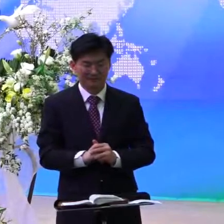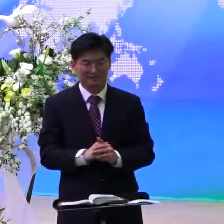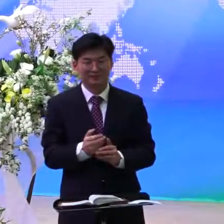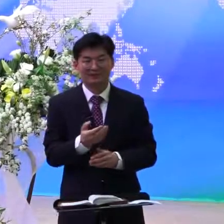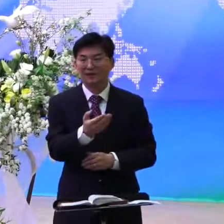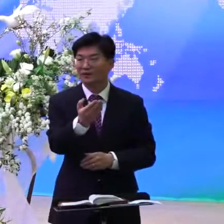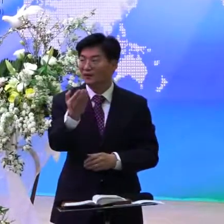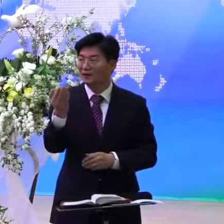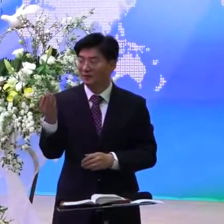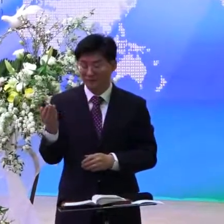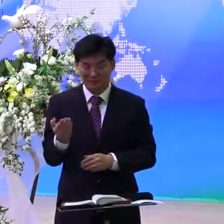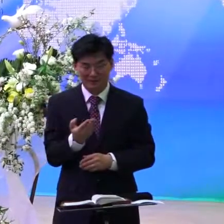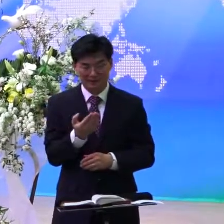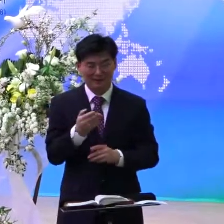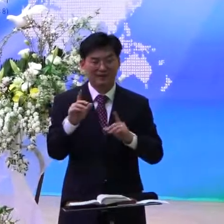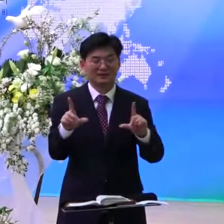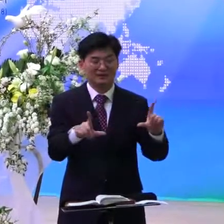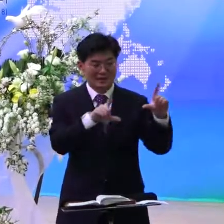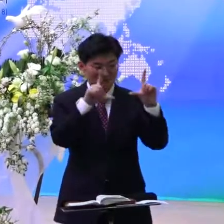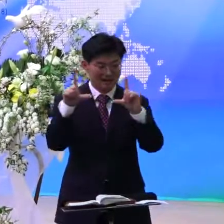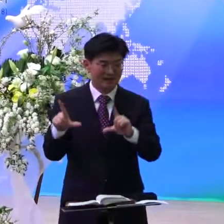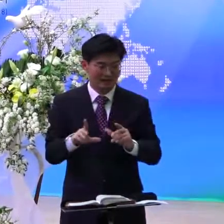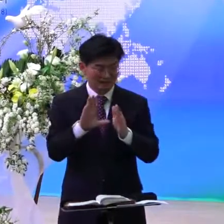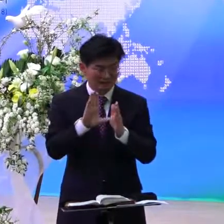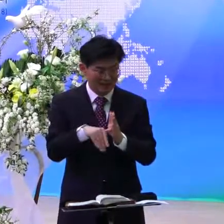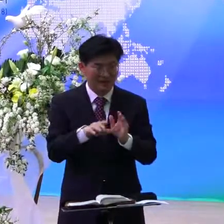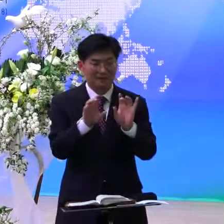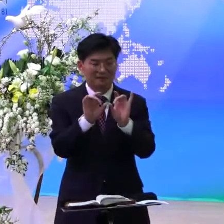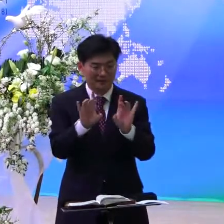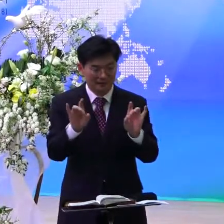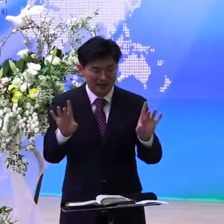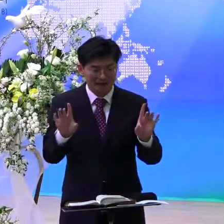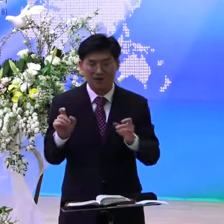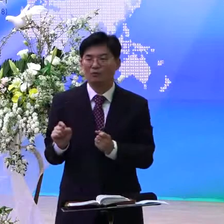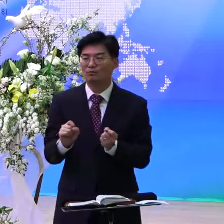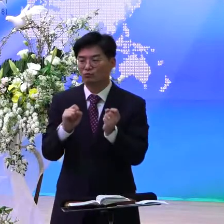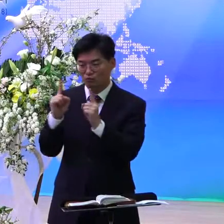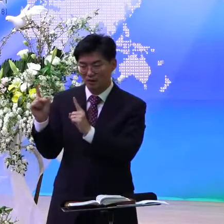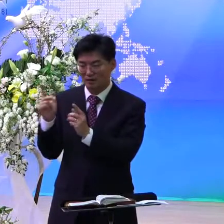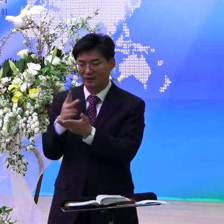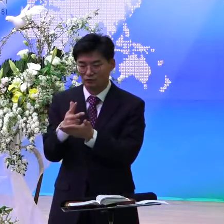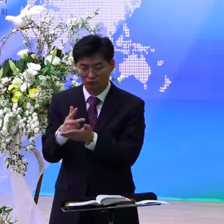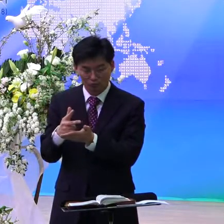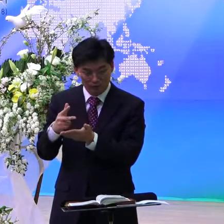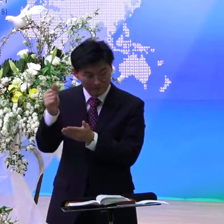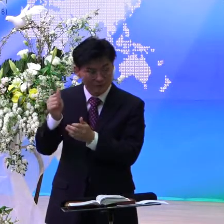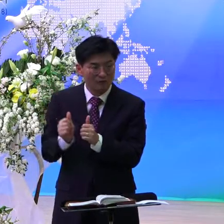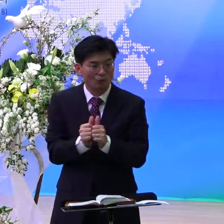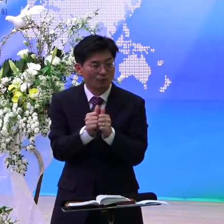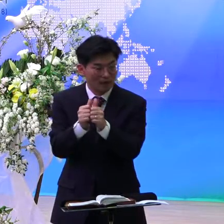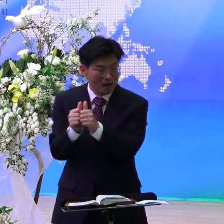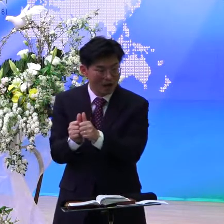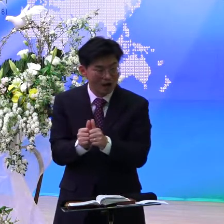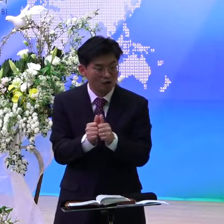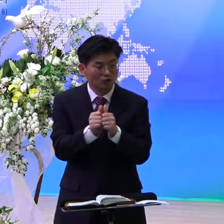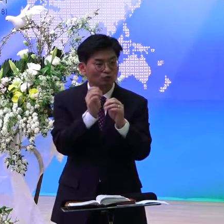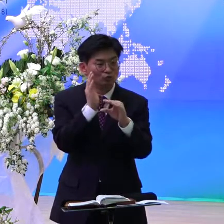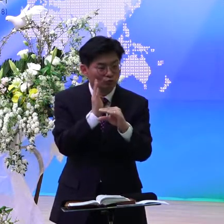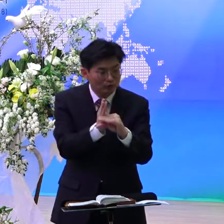여러분이 나가시는 삶의 현장에서 부활의 주님께서 함께 계십니다. 그 믿음을 가지고 여러분